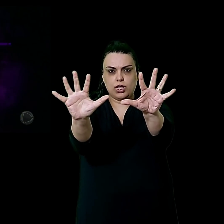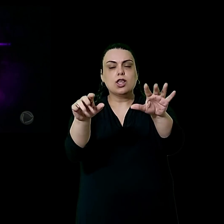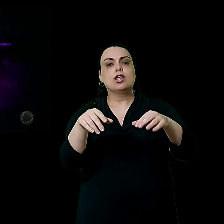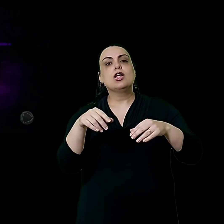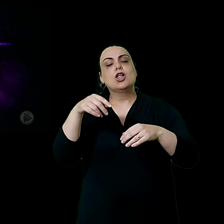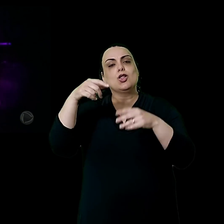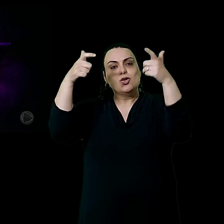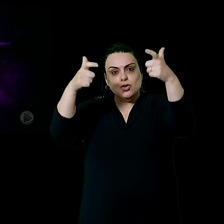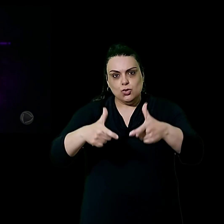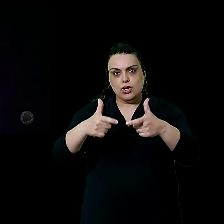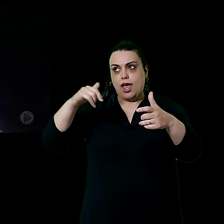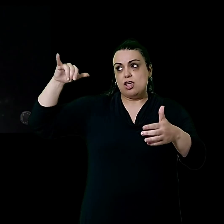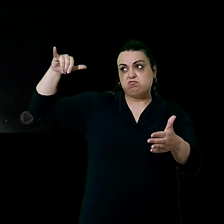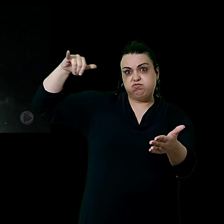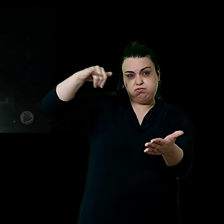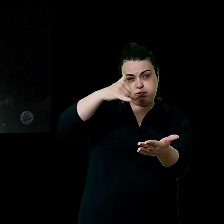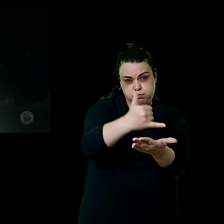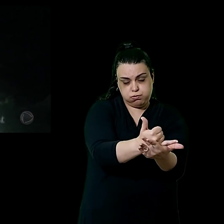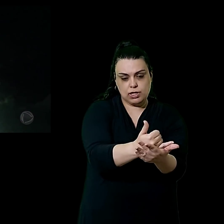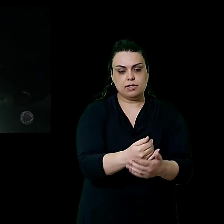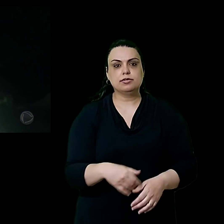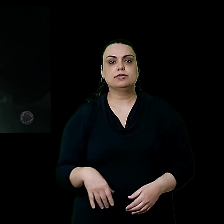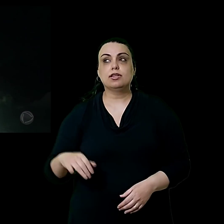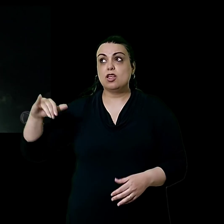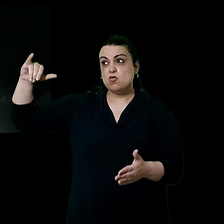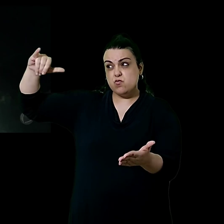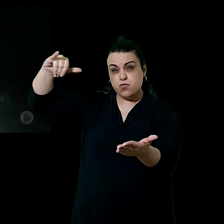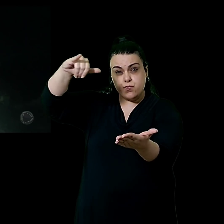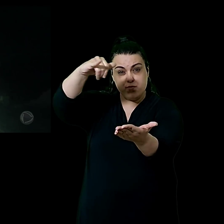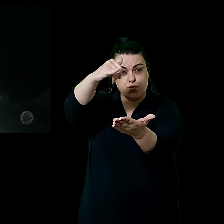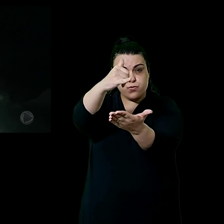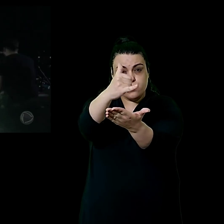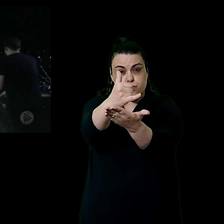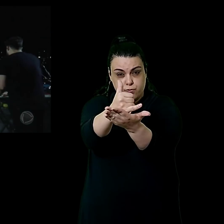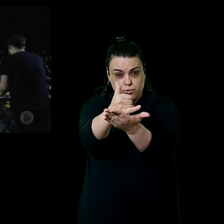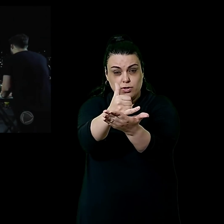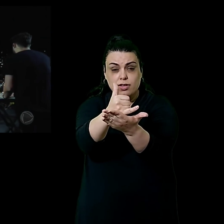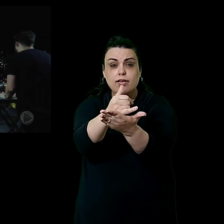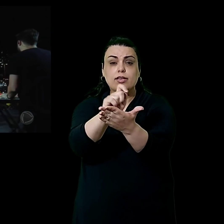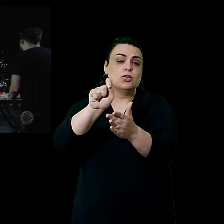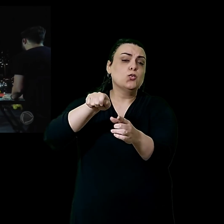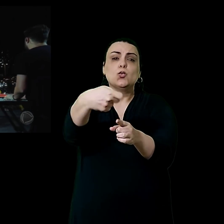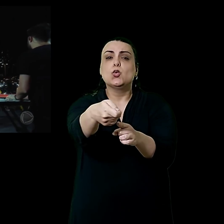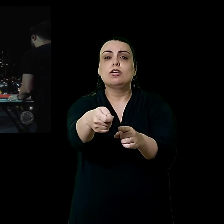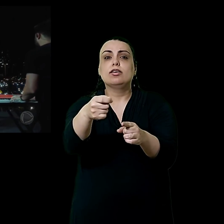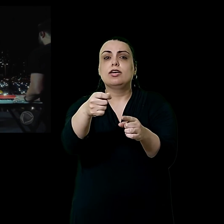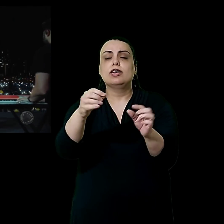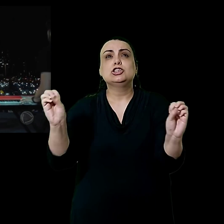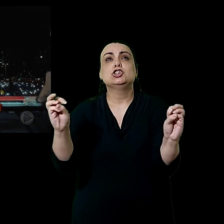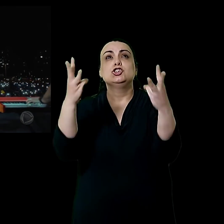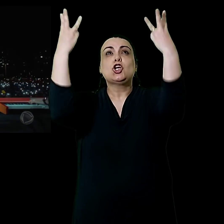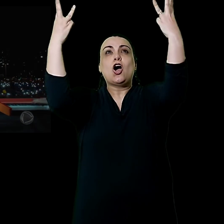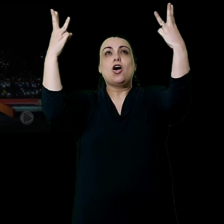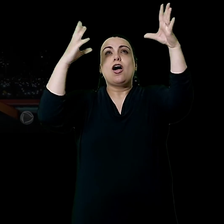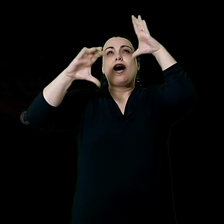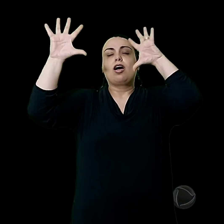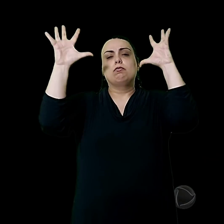no local do acidente. O avião simbolizou o palco que agora se calou.